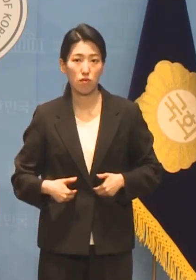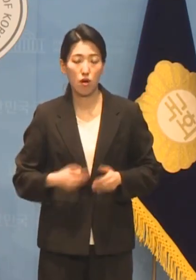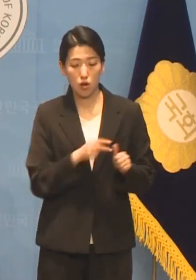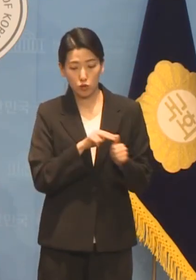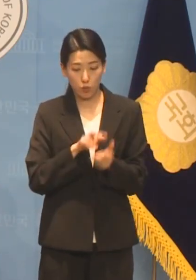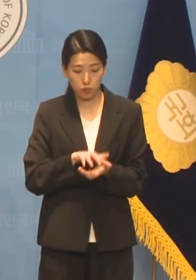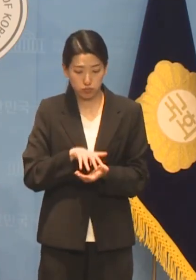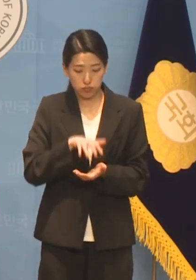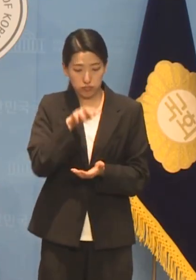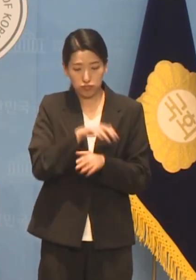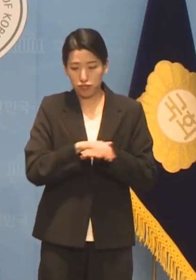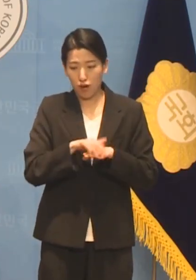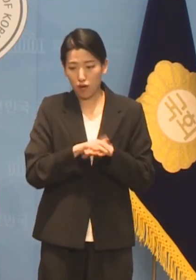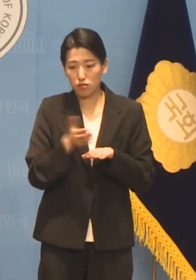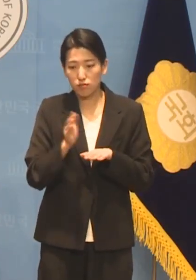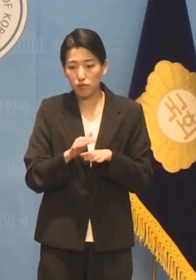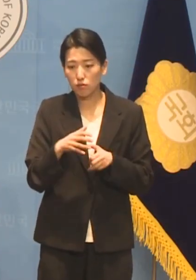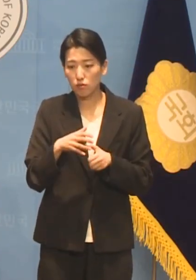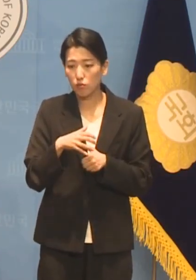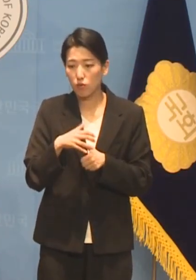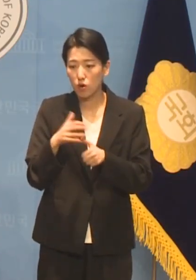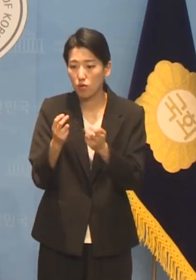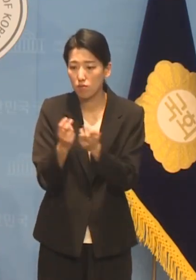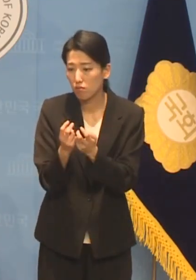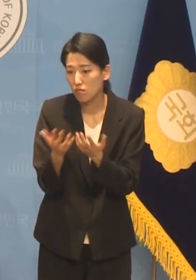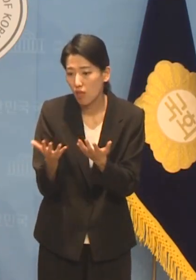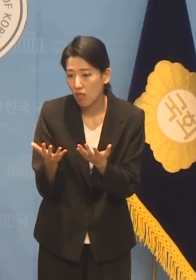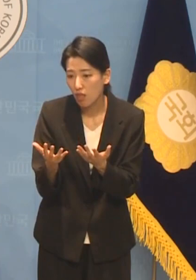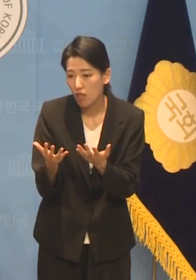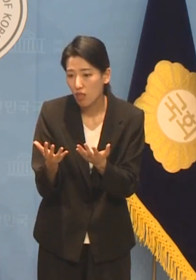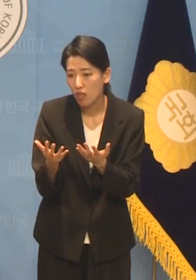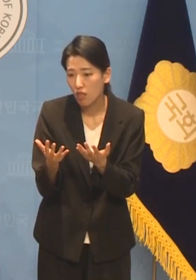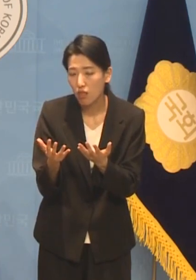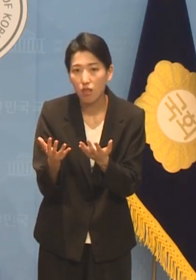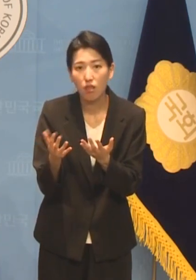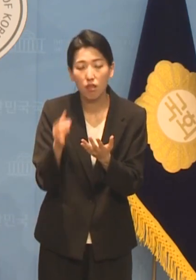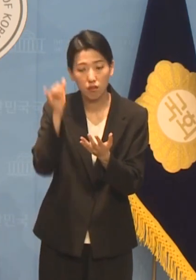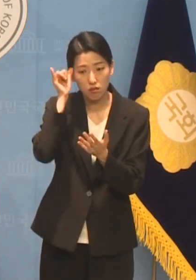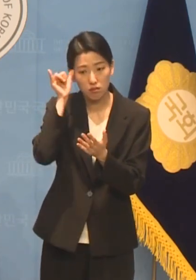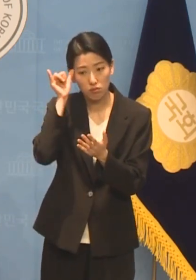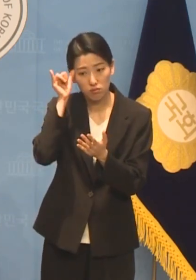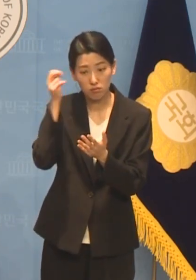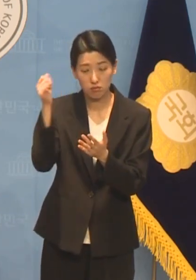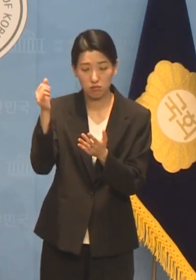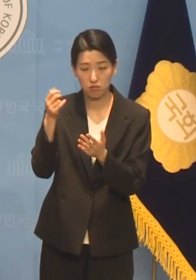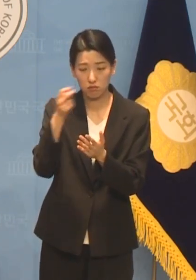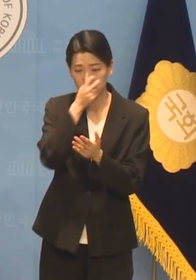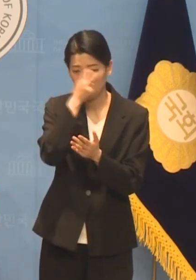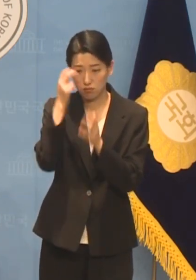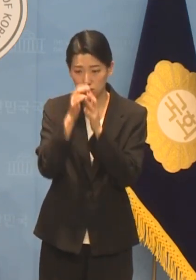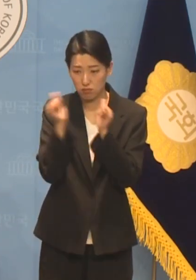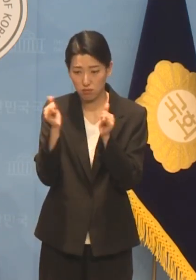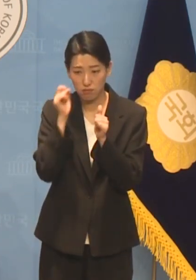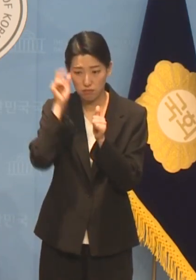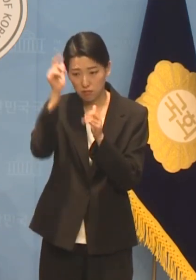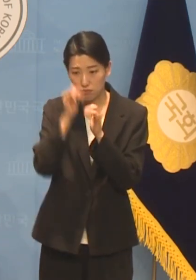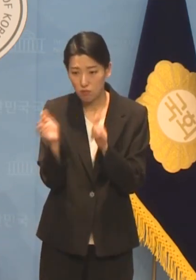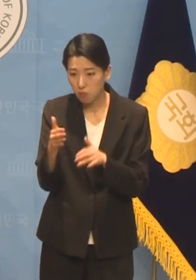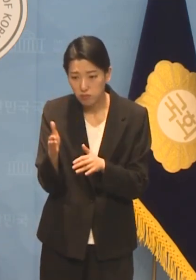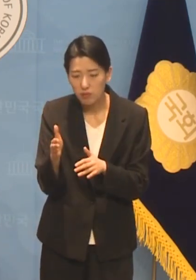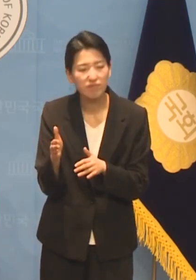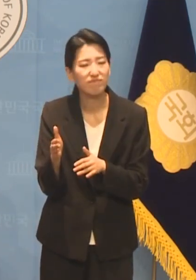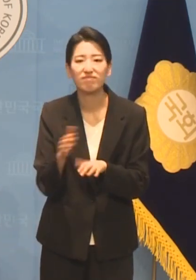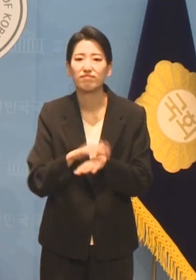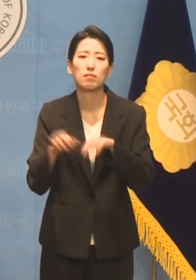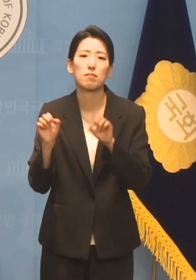돈을 투자해도 이를 활용해 세계를 놀라게 할 최고급 사람이 없으면 무용지물입니다.